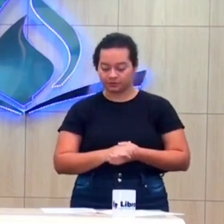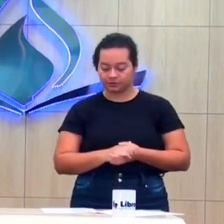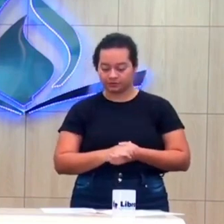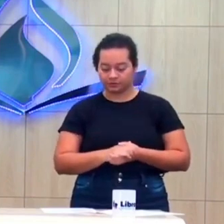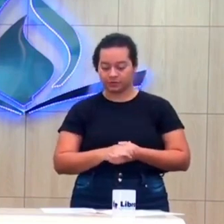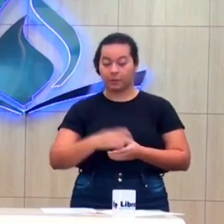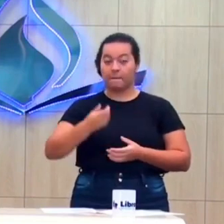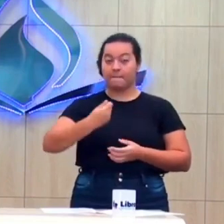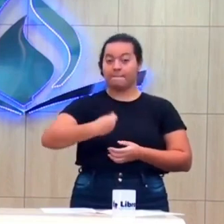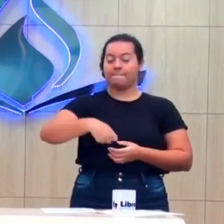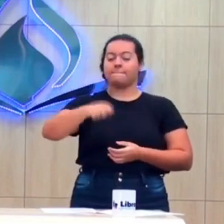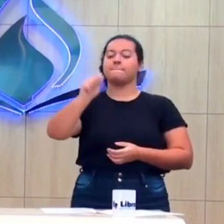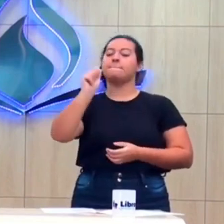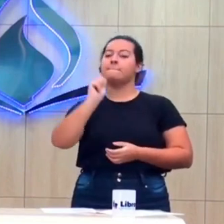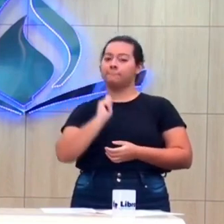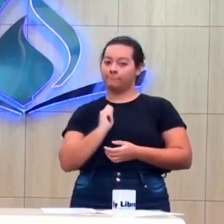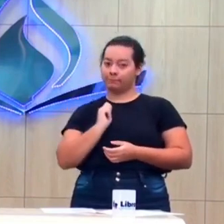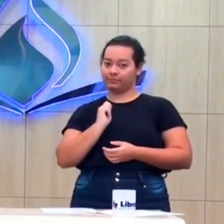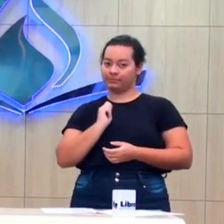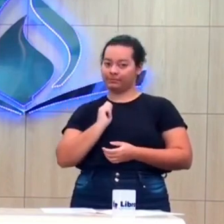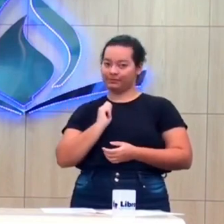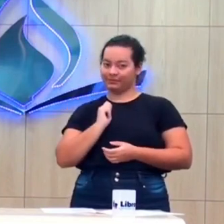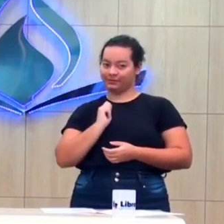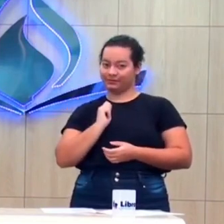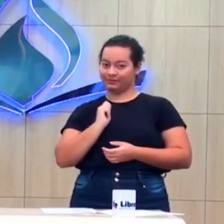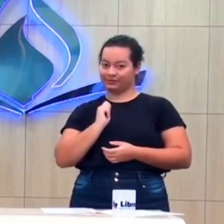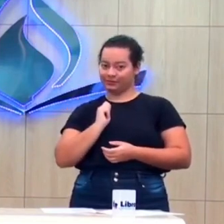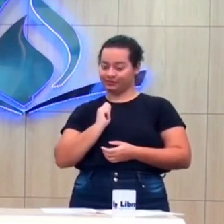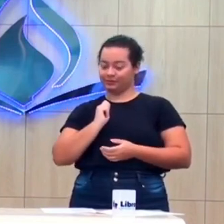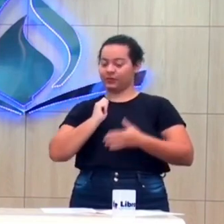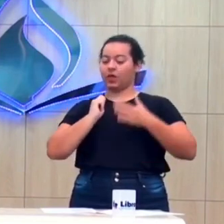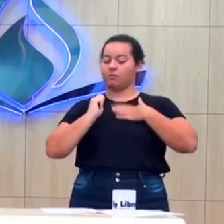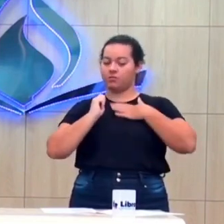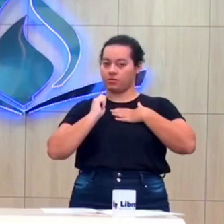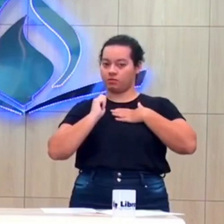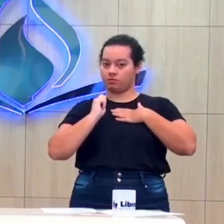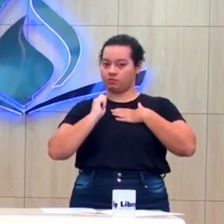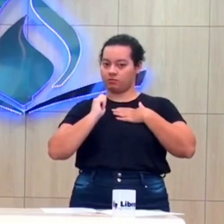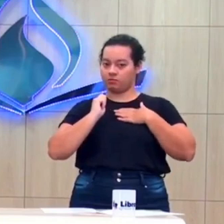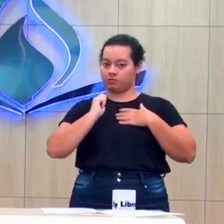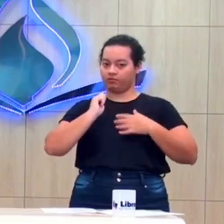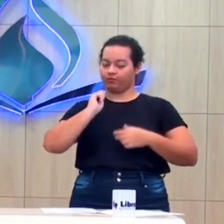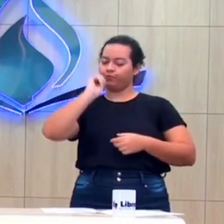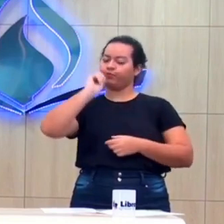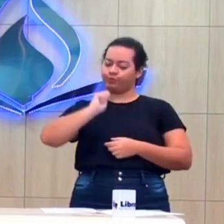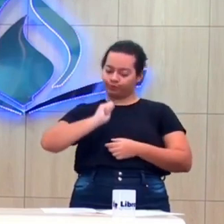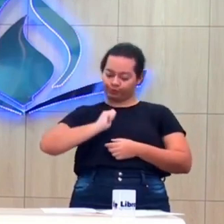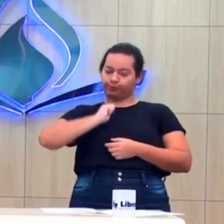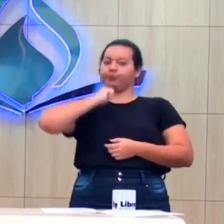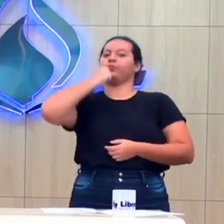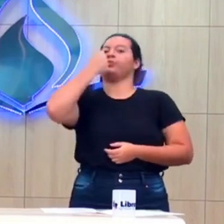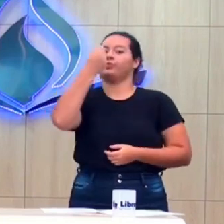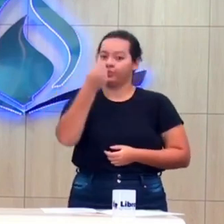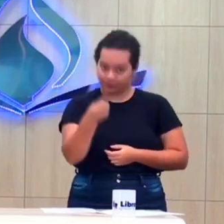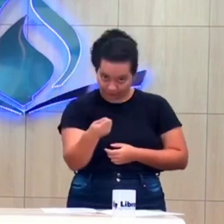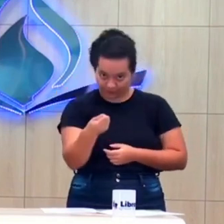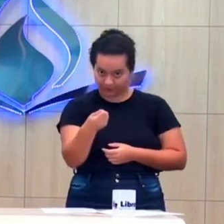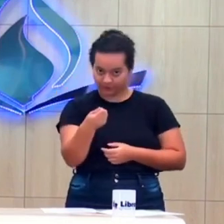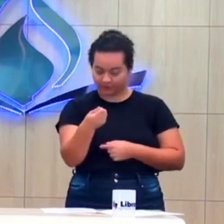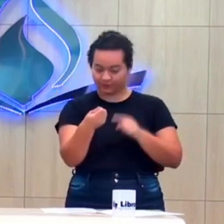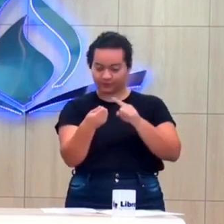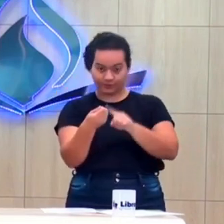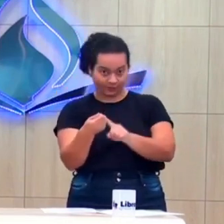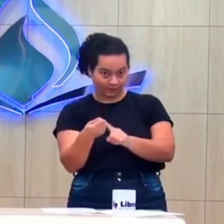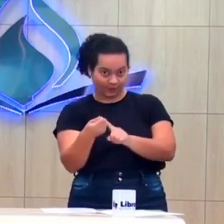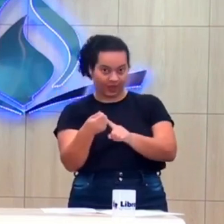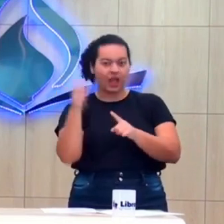Meu sinal. Aí é meu, é para mim a direção. E o seu sinal?